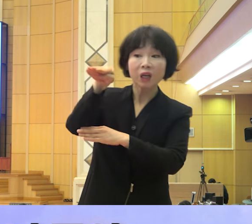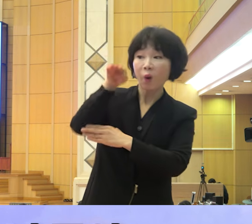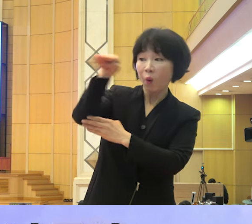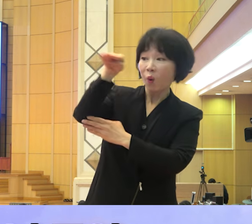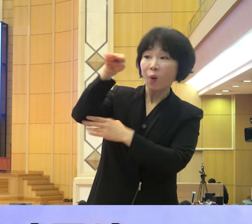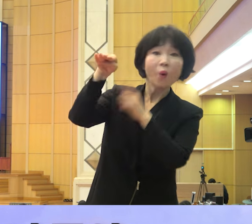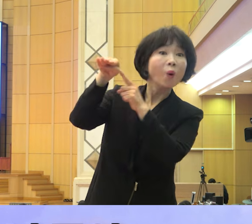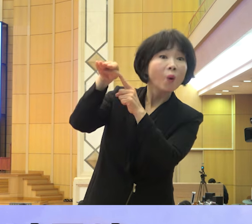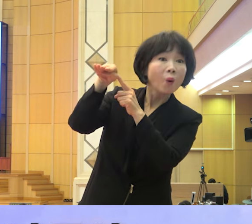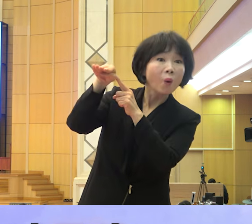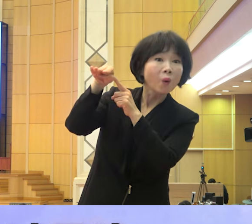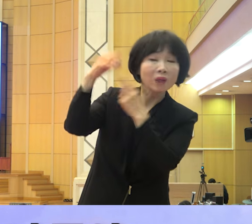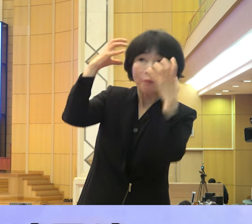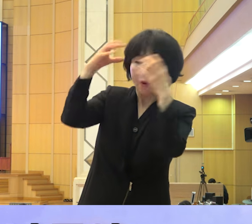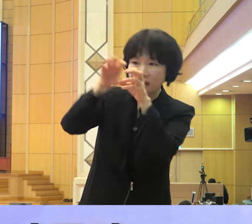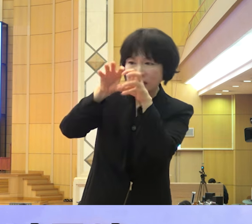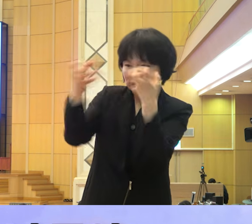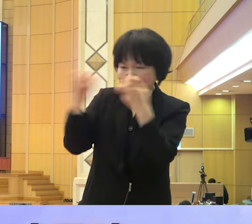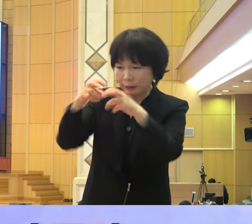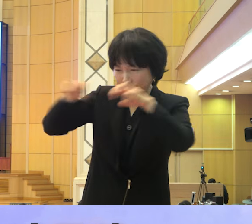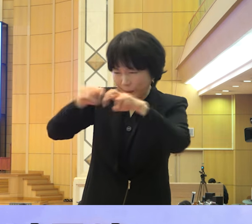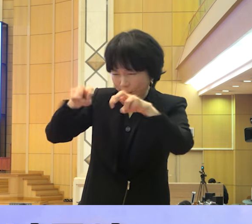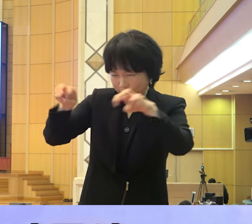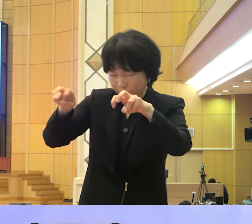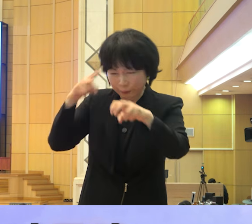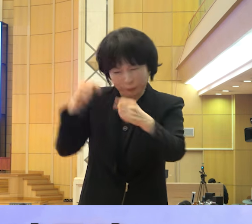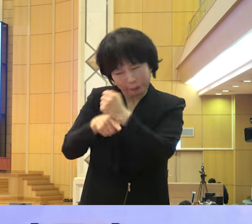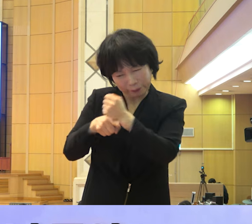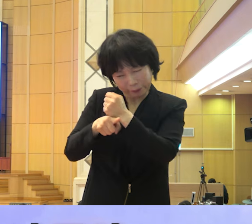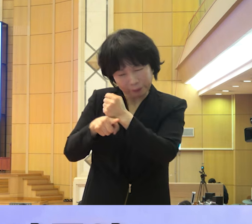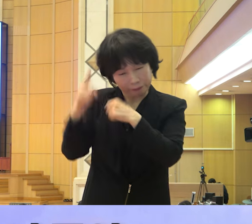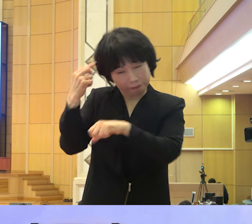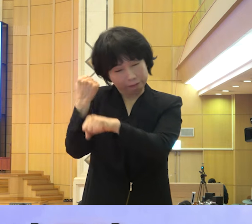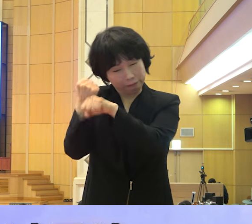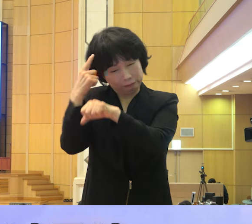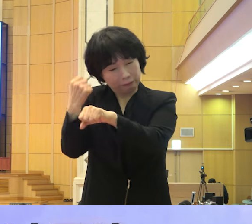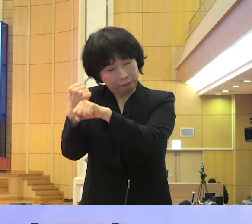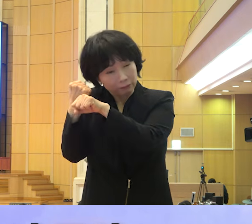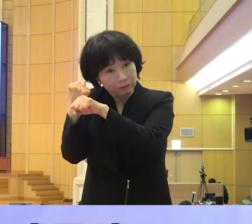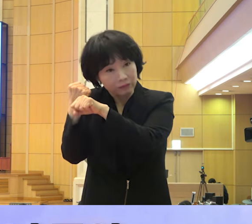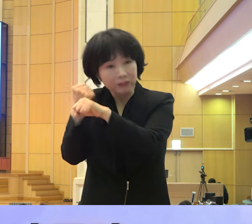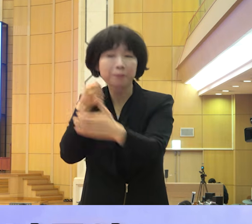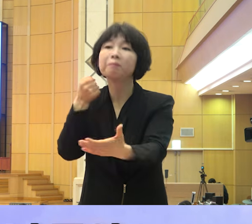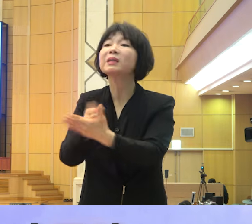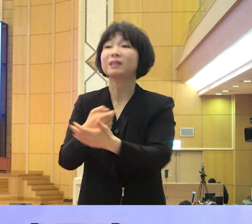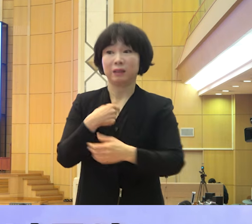해독제 아미노산, 이것을 좀 연구해보자. 그래서 연구를 해가지고